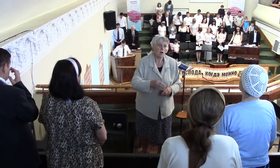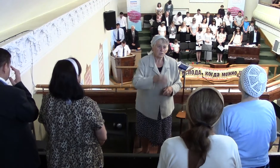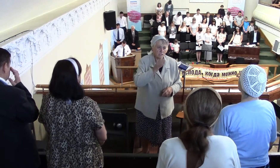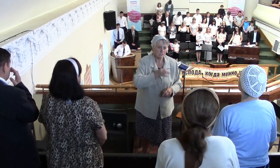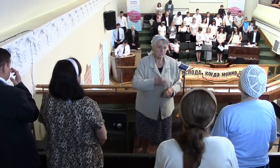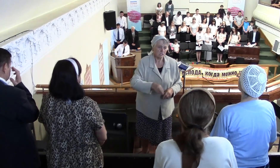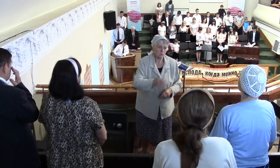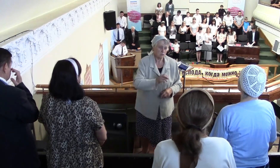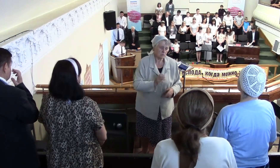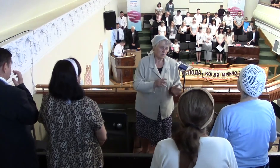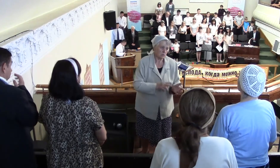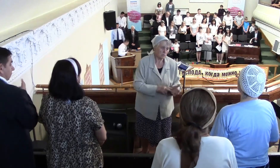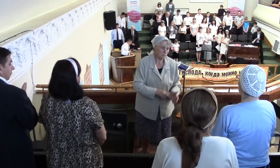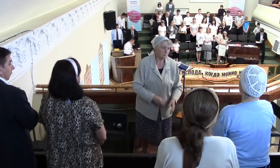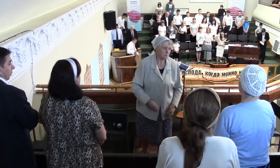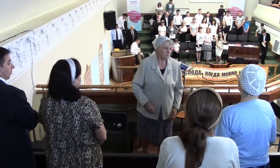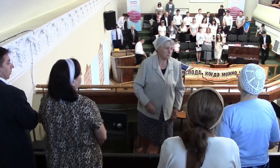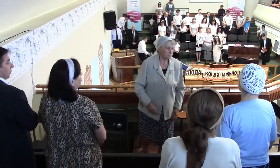Господь. Аминь.